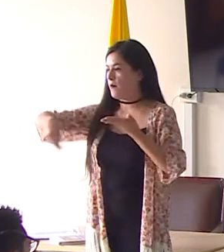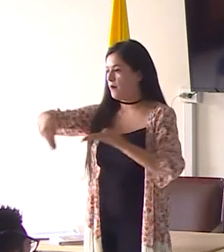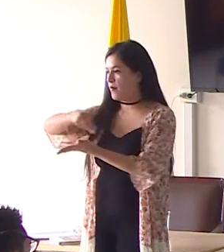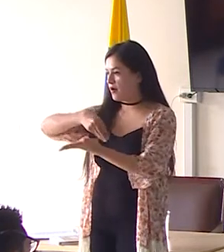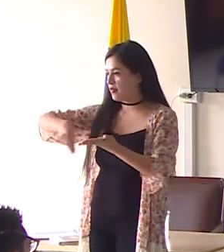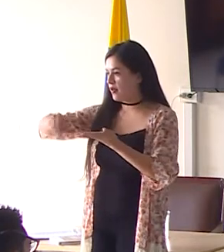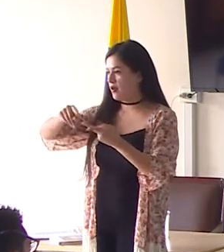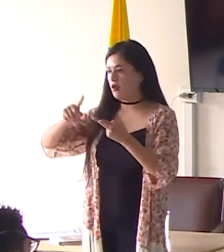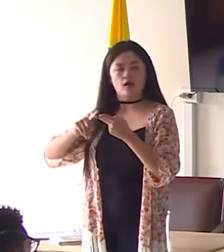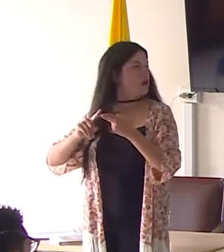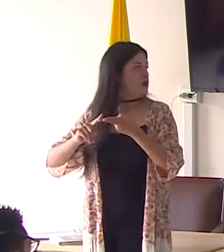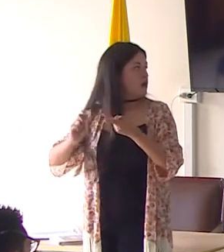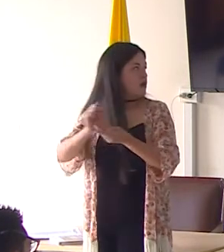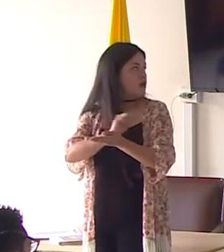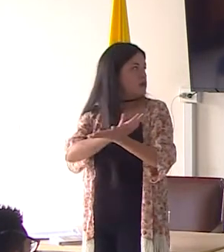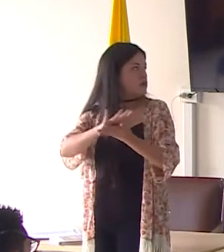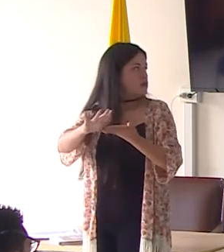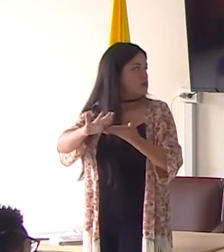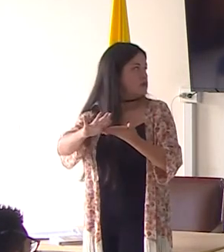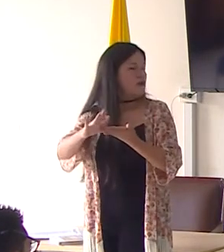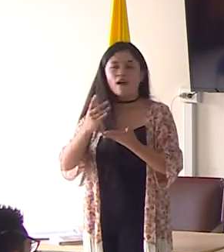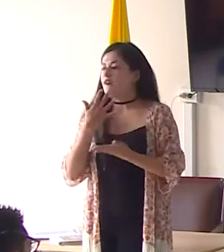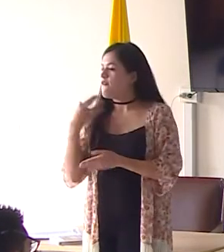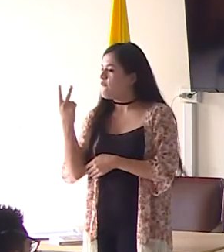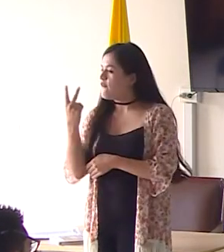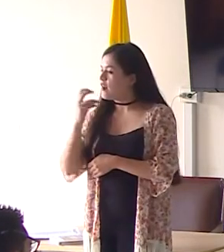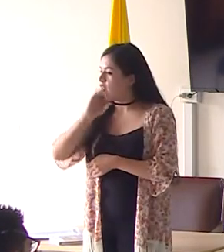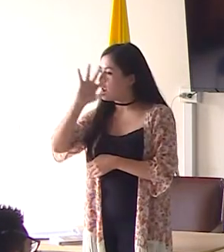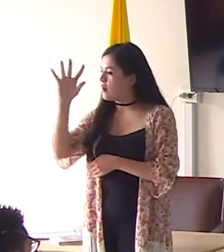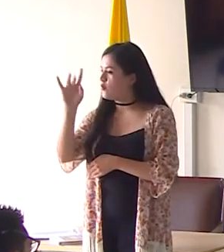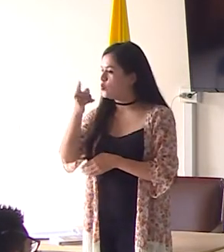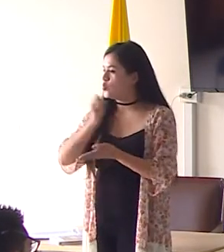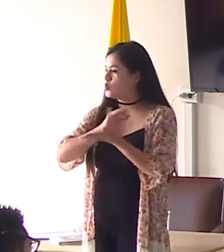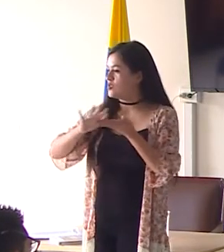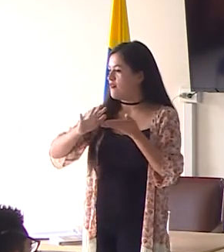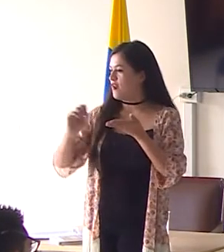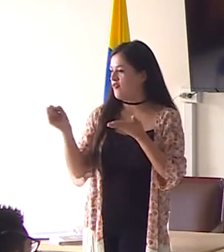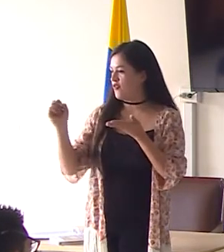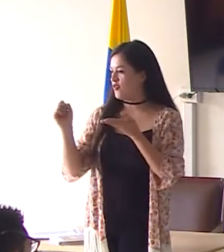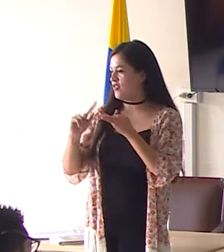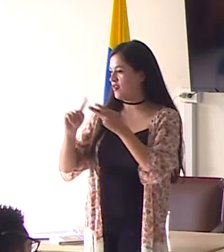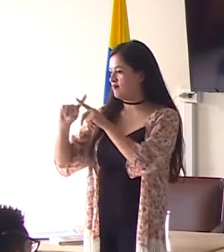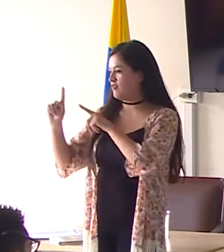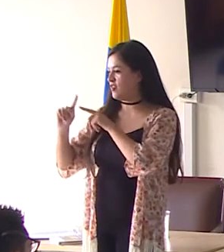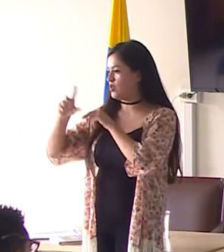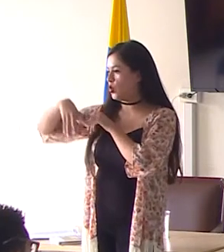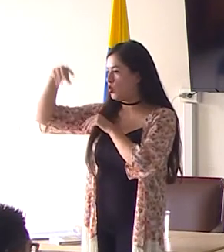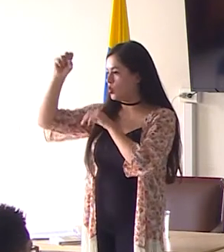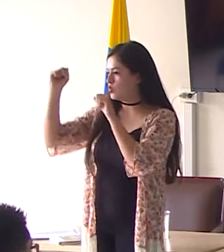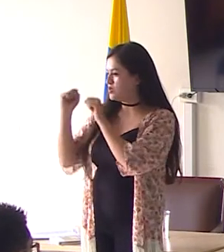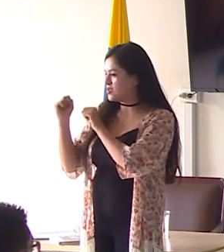está un poquito más clarita en verde y pues ya lo que son cerros orientales y toda la cordillera